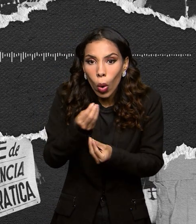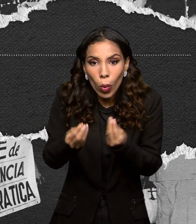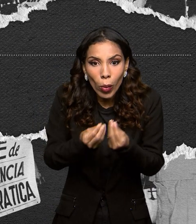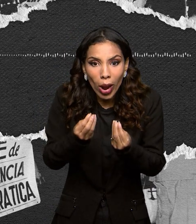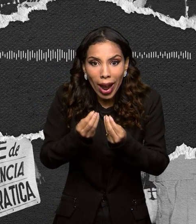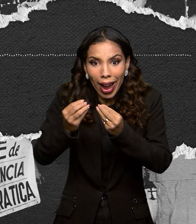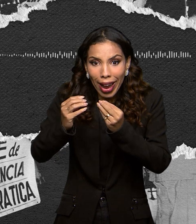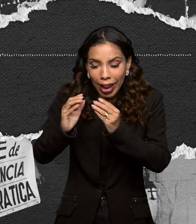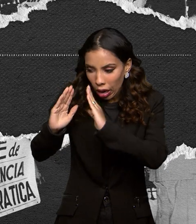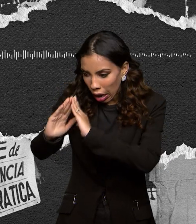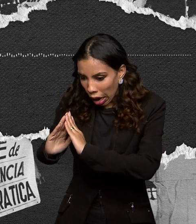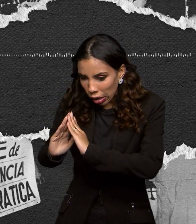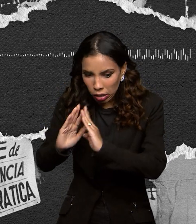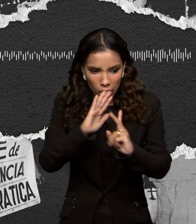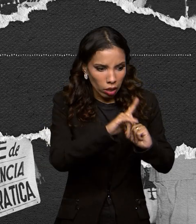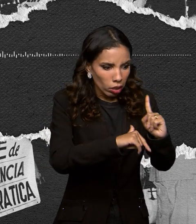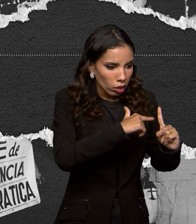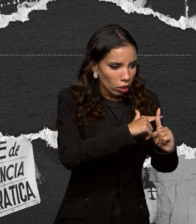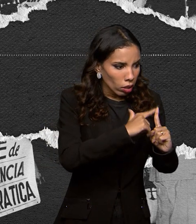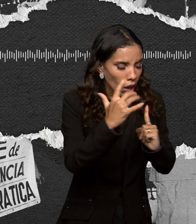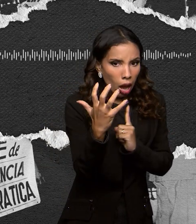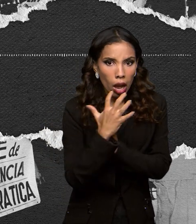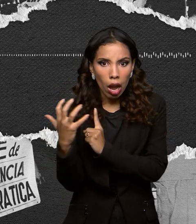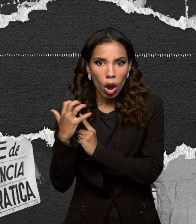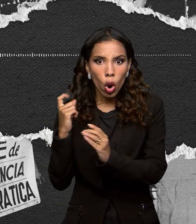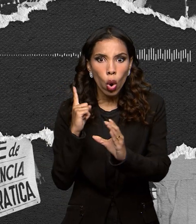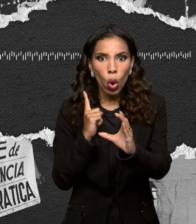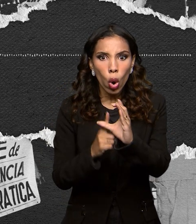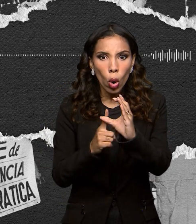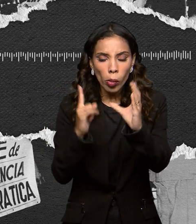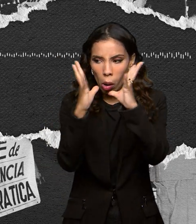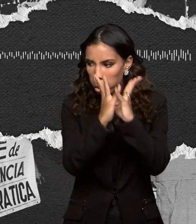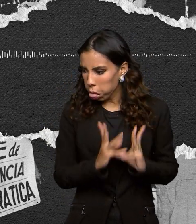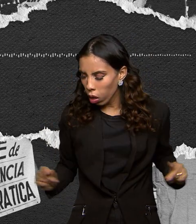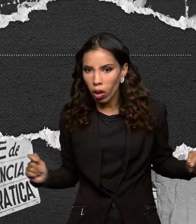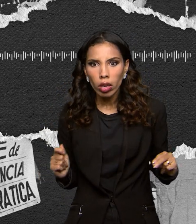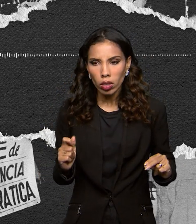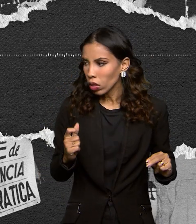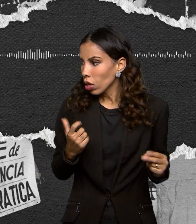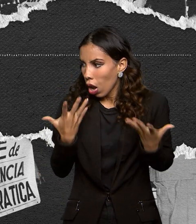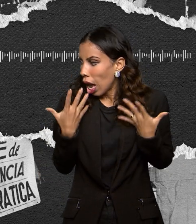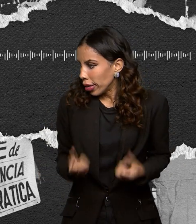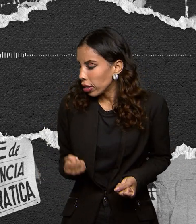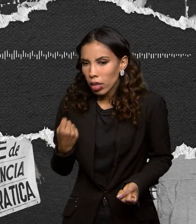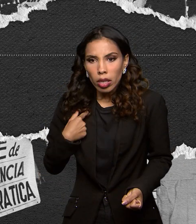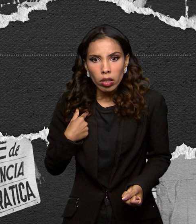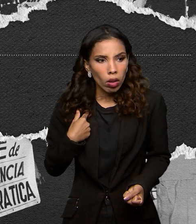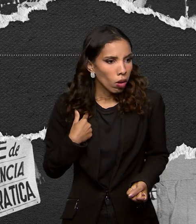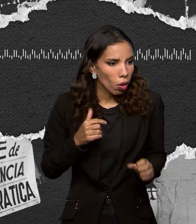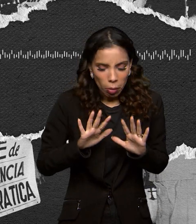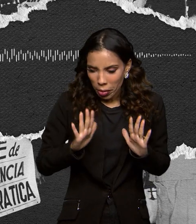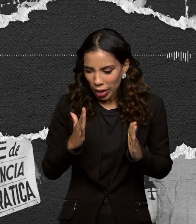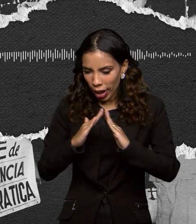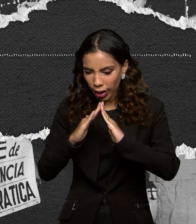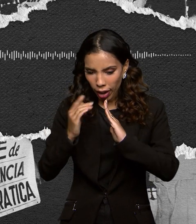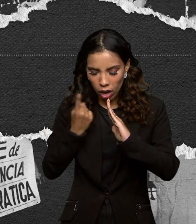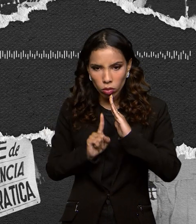o lar e a igreja estão em perigo, elas se dispõem a sair do espaço privado